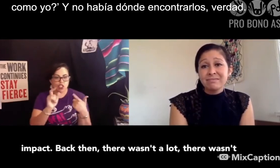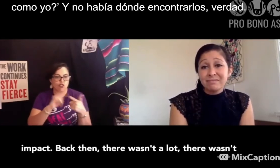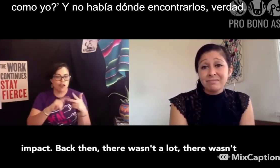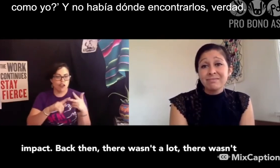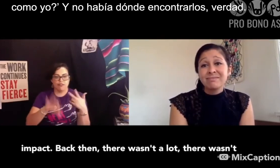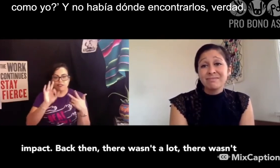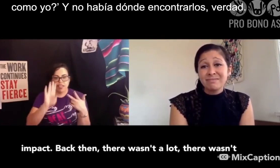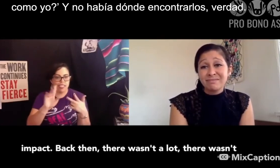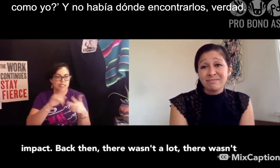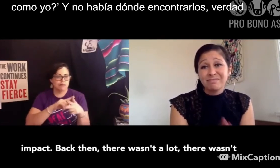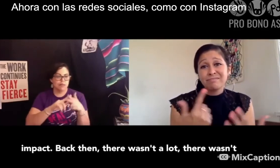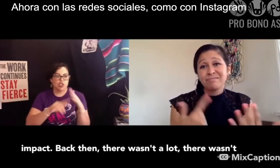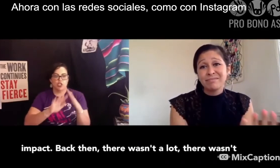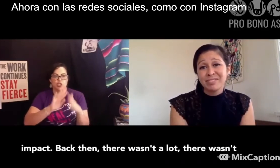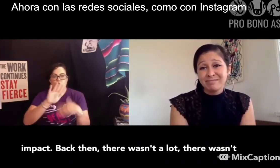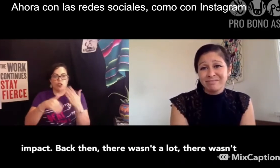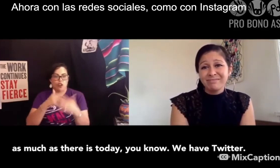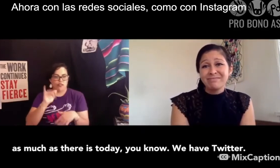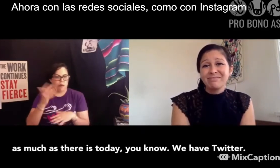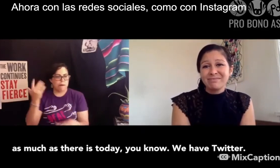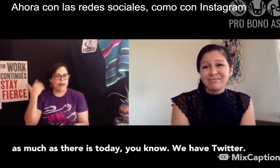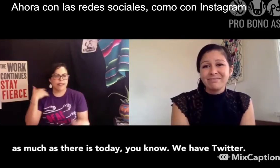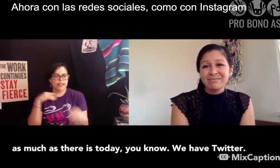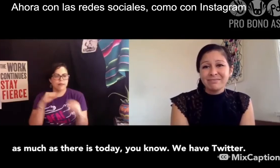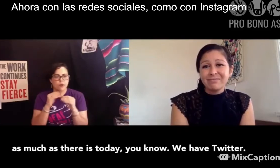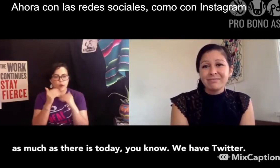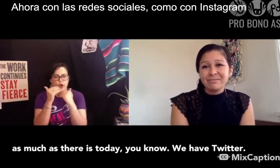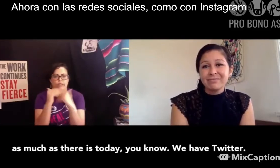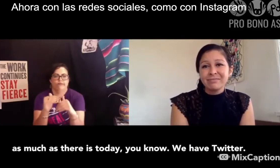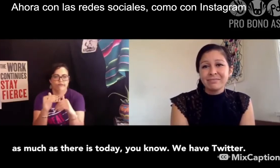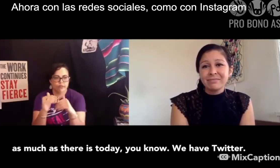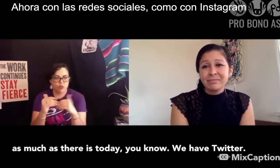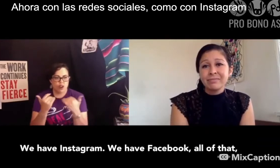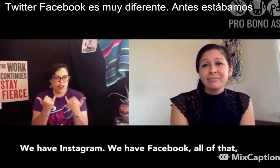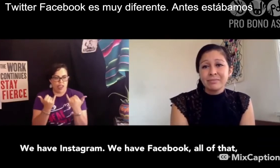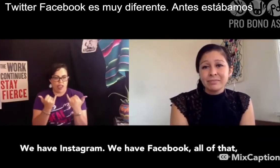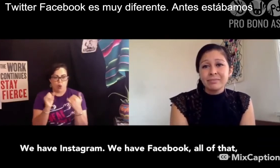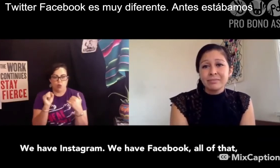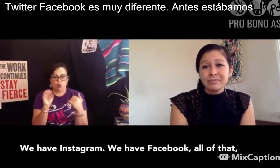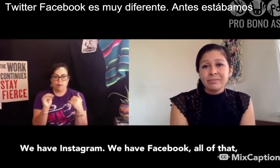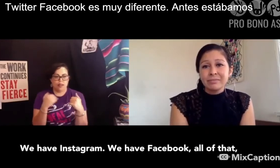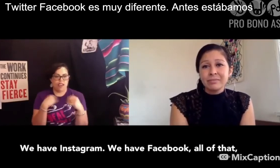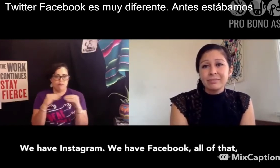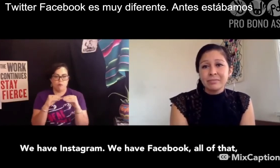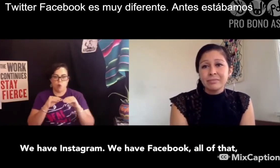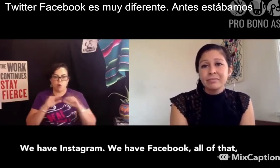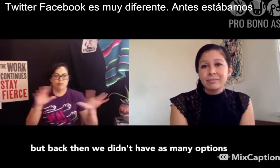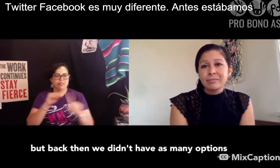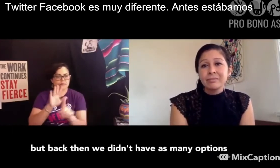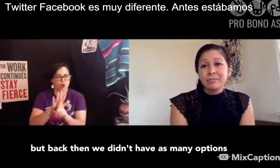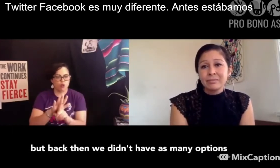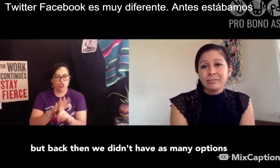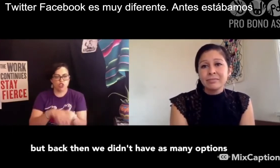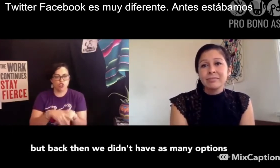había dónde encontrarlos, ¿verdad? Ahora con las redes sociales como con Instagram, Twitter,